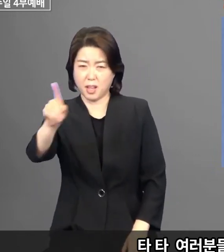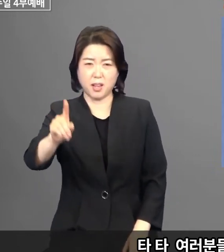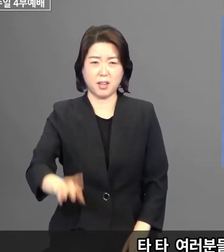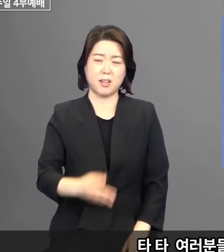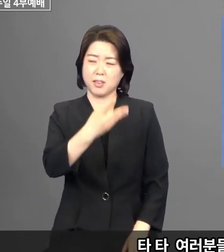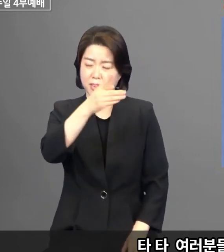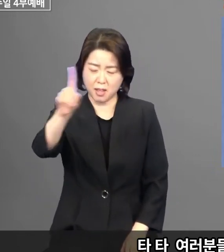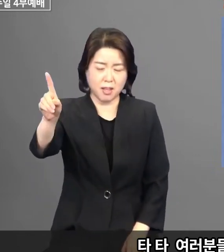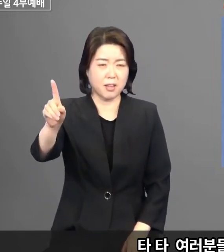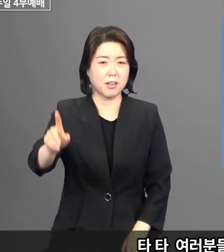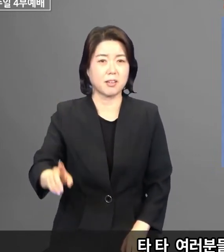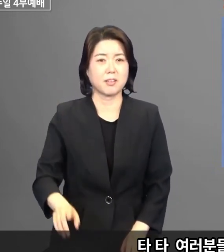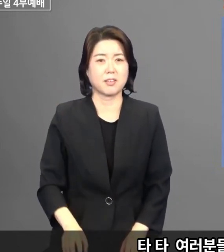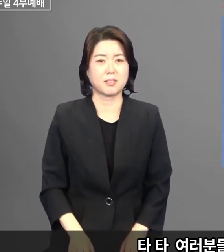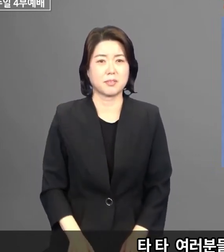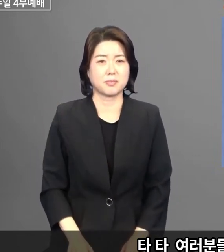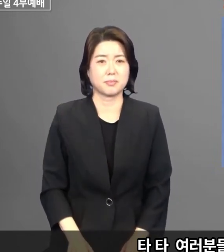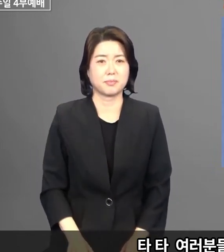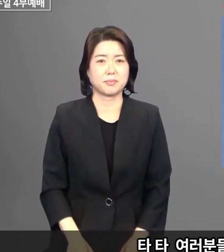다